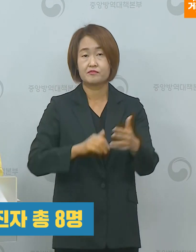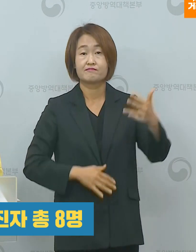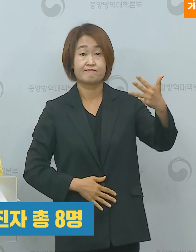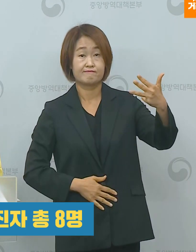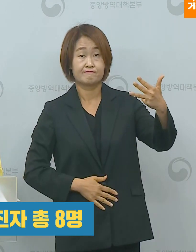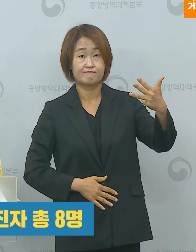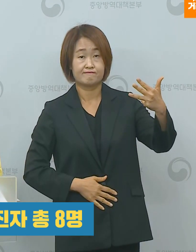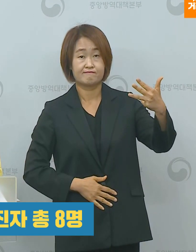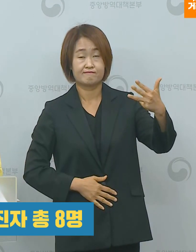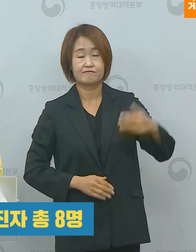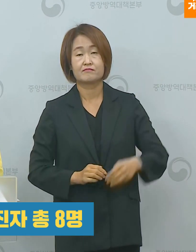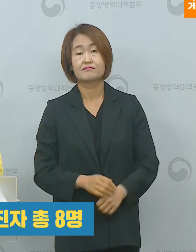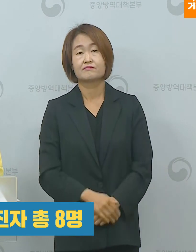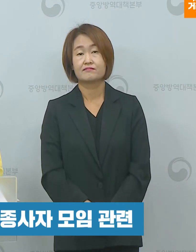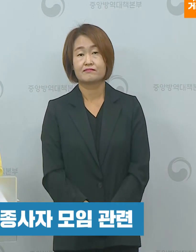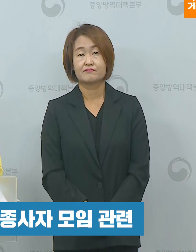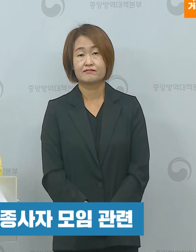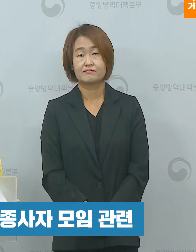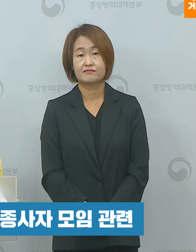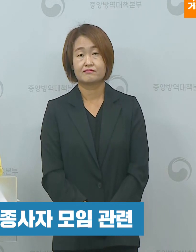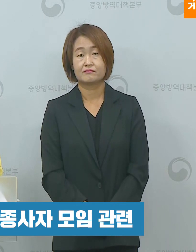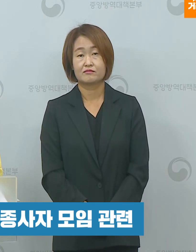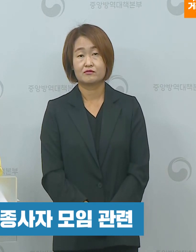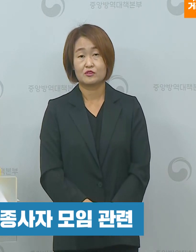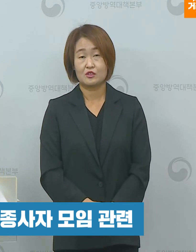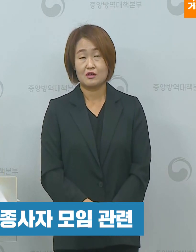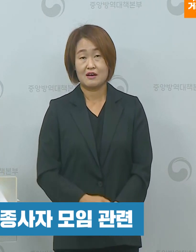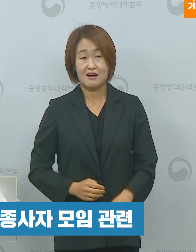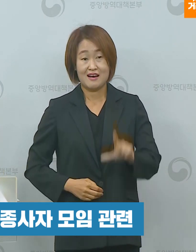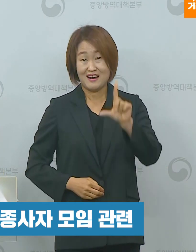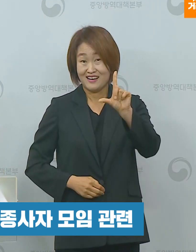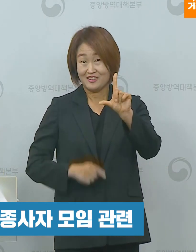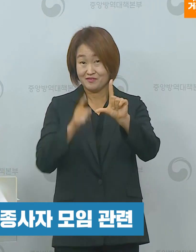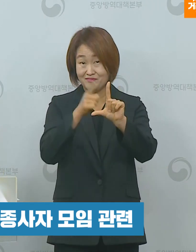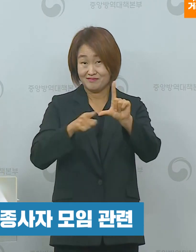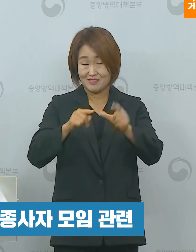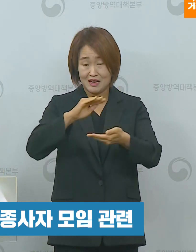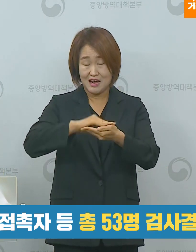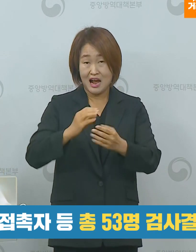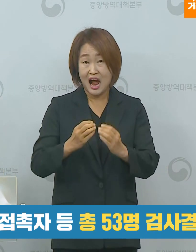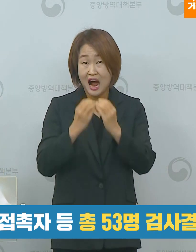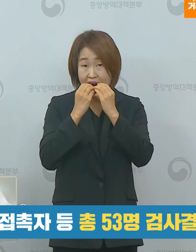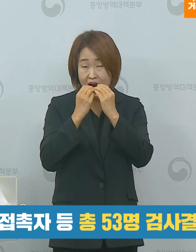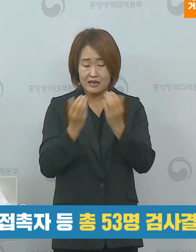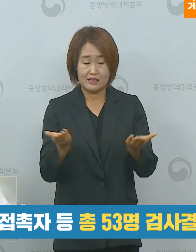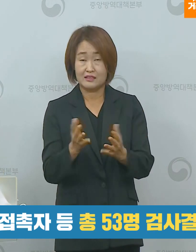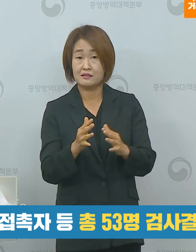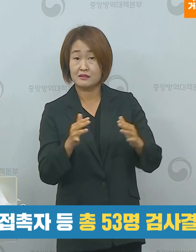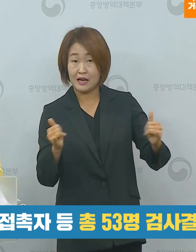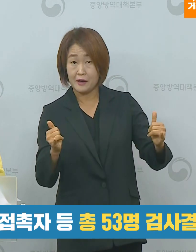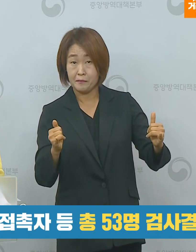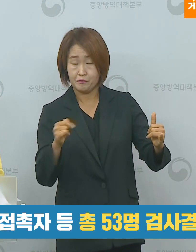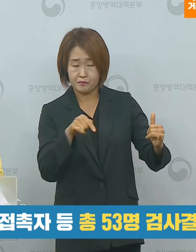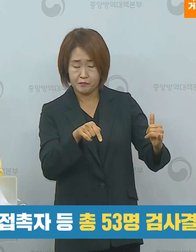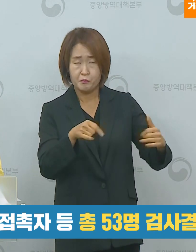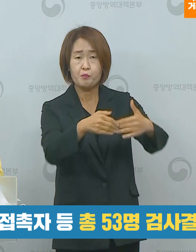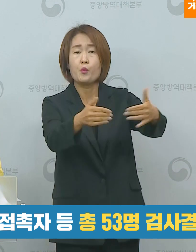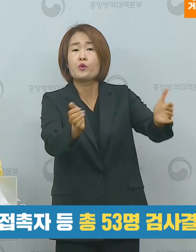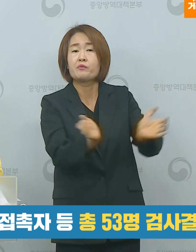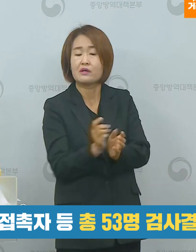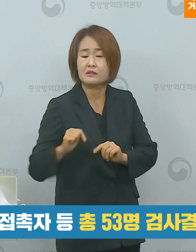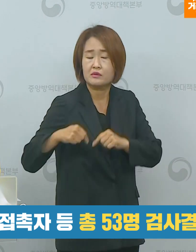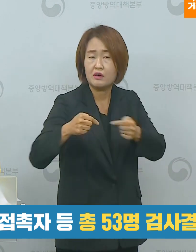환자를 발견하였습니다. 롯데리아 종사자 모임과 관련해서 모임에 참석한 사람